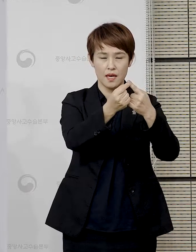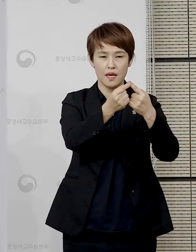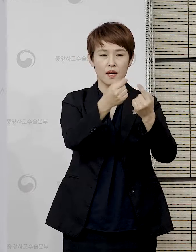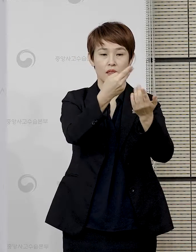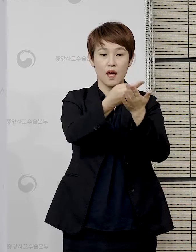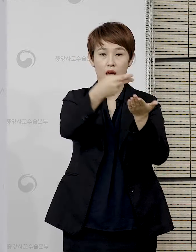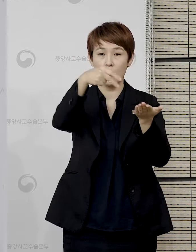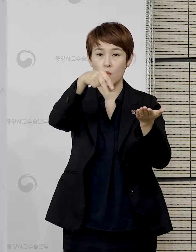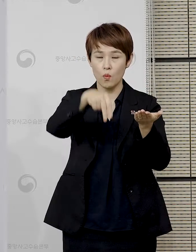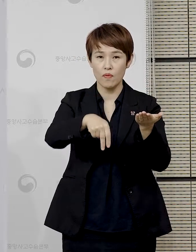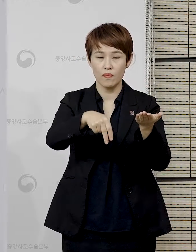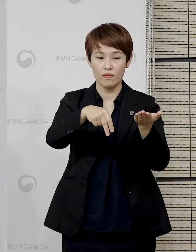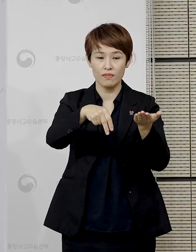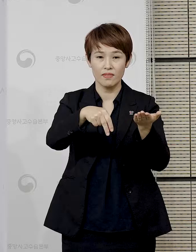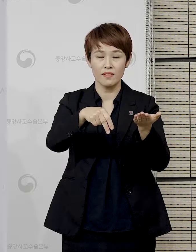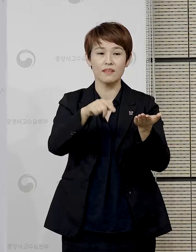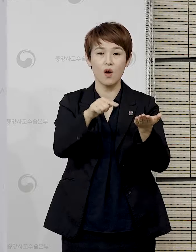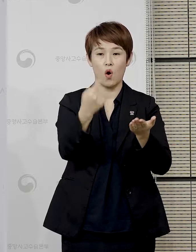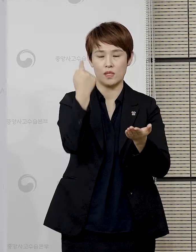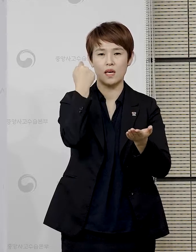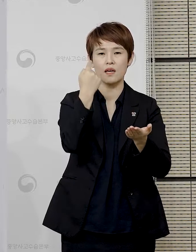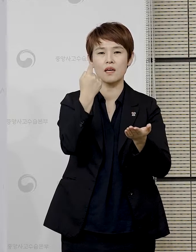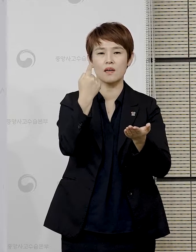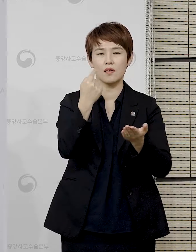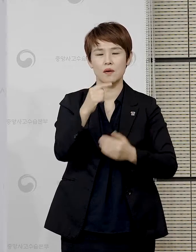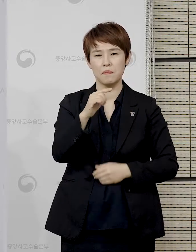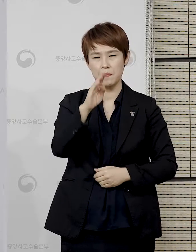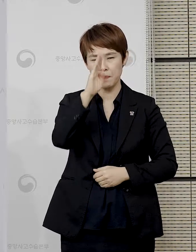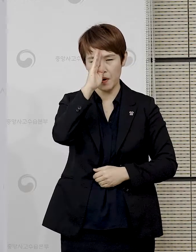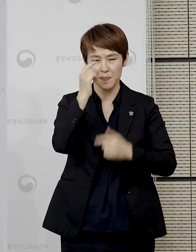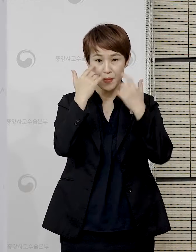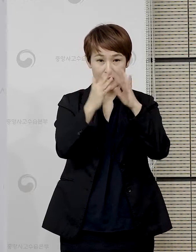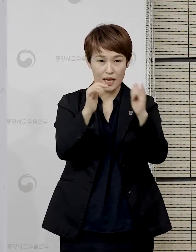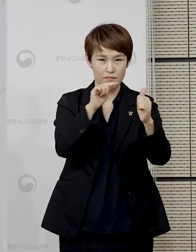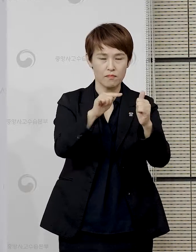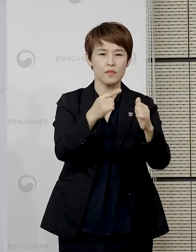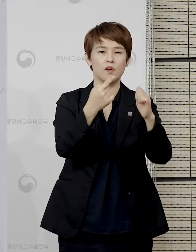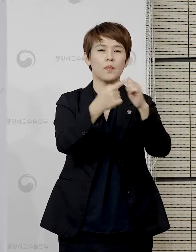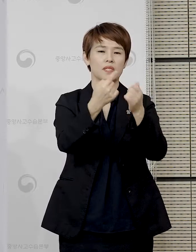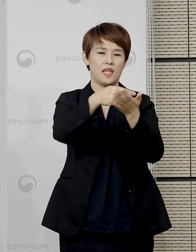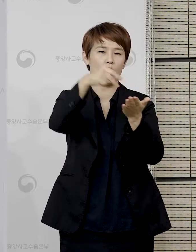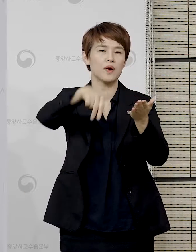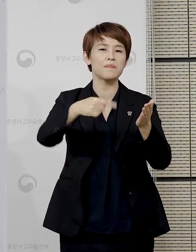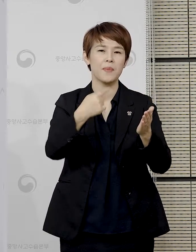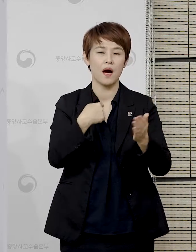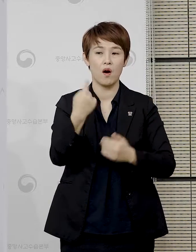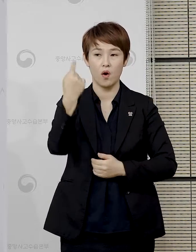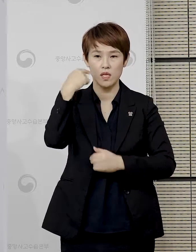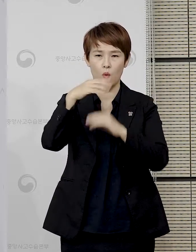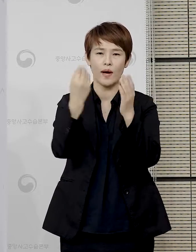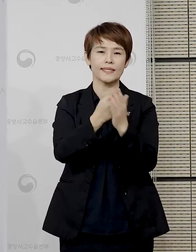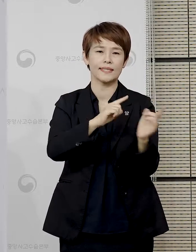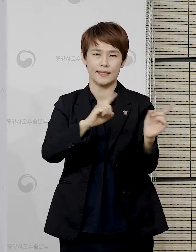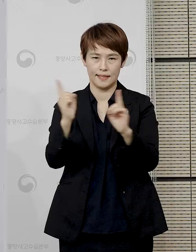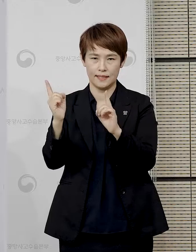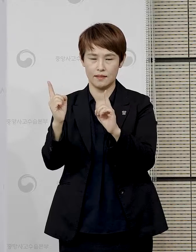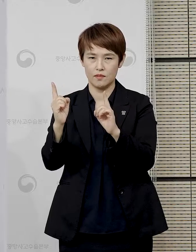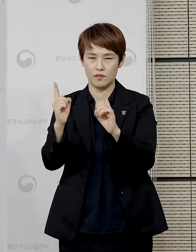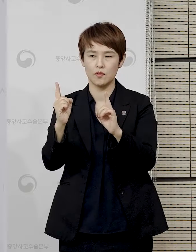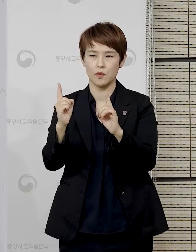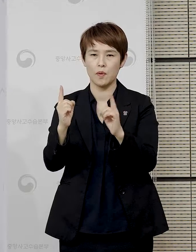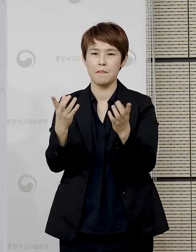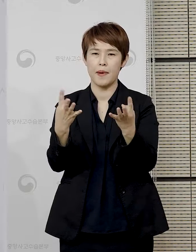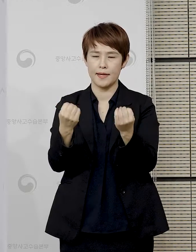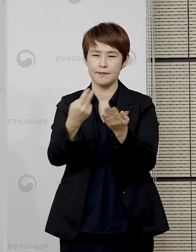퇴원 확진자가 어제 나왔고 앞으로도 완치되어 건강한 상태로 더 많이 퇴원할